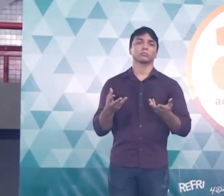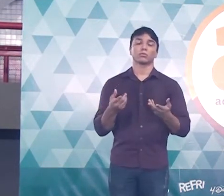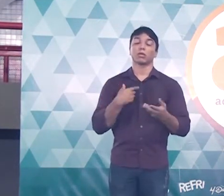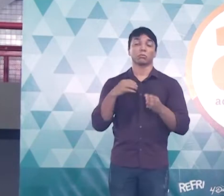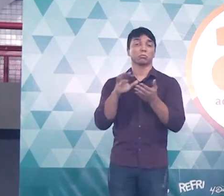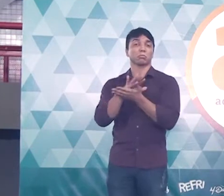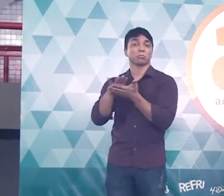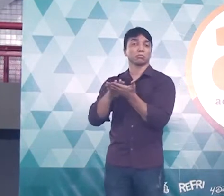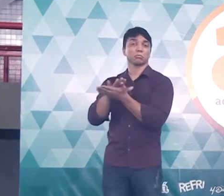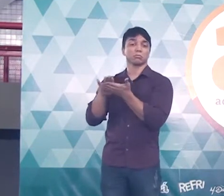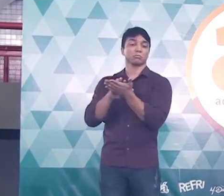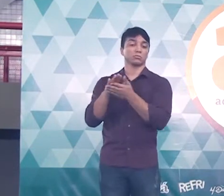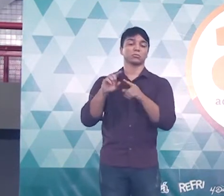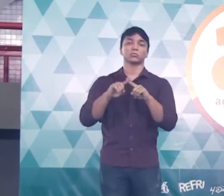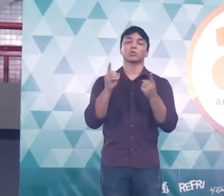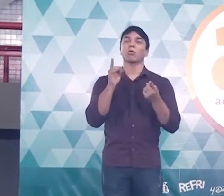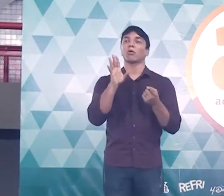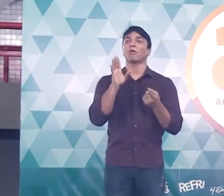alguns